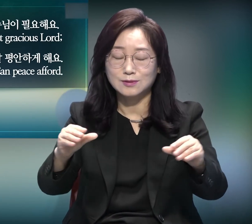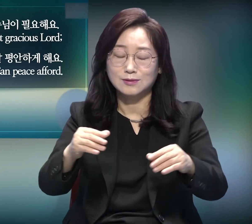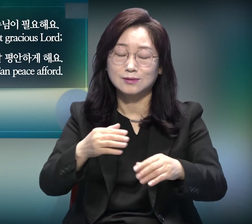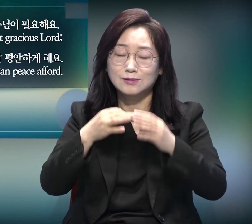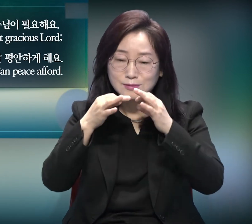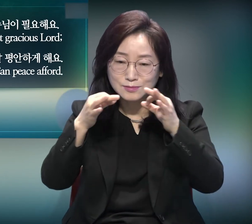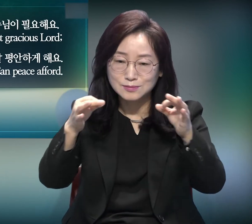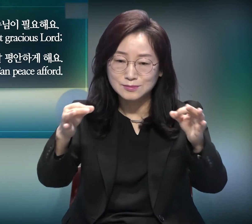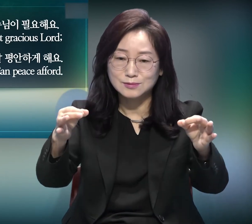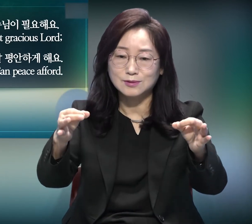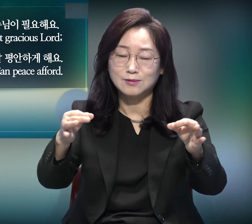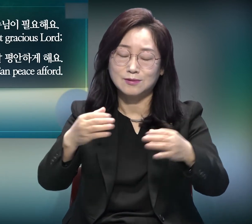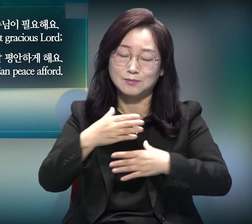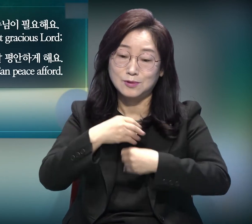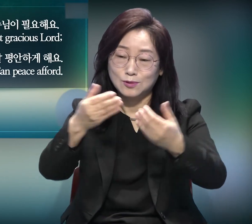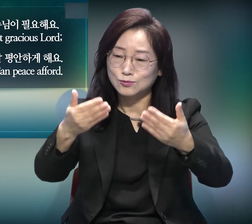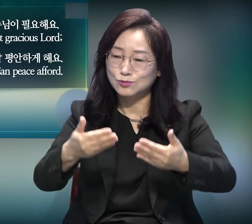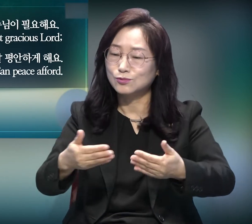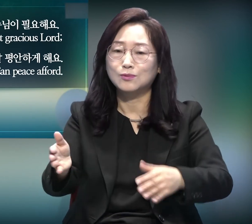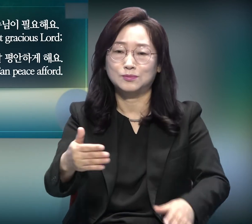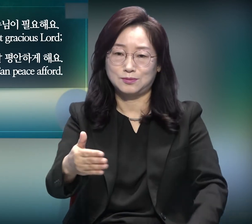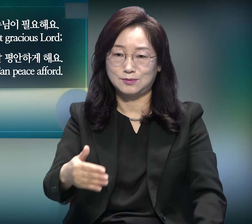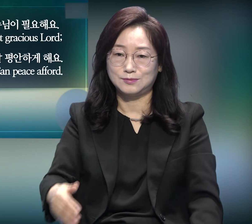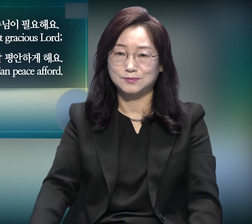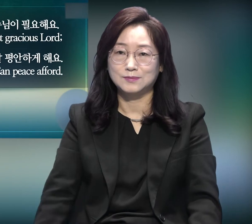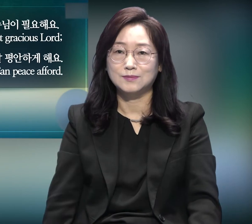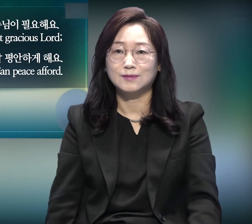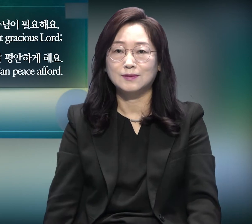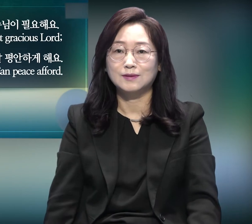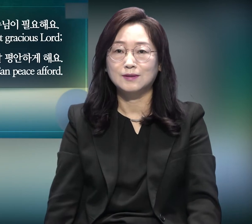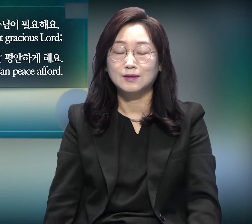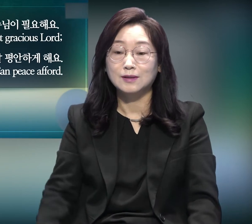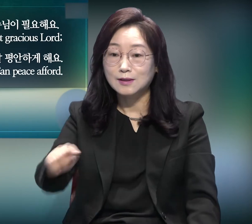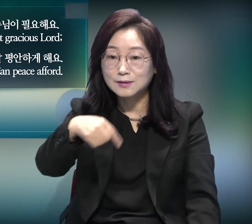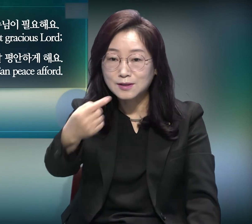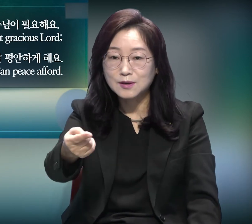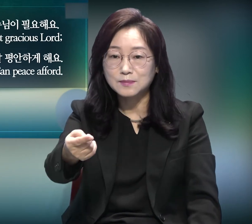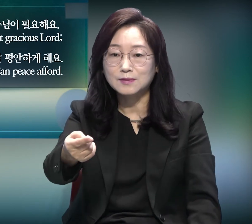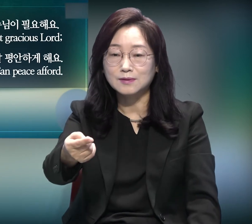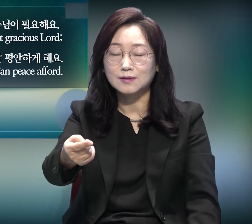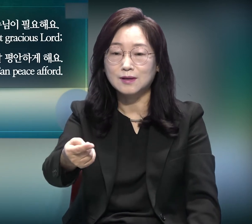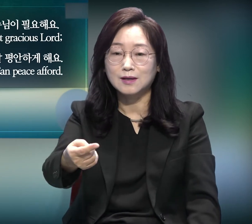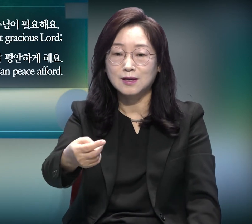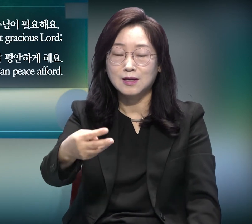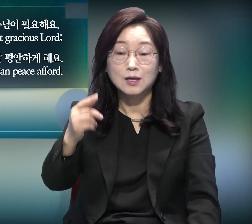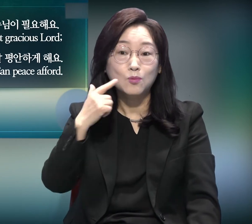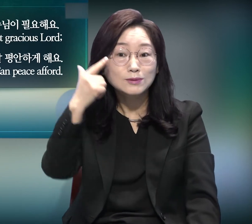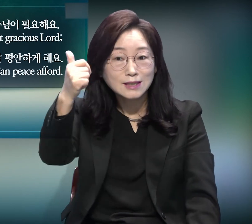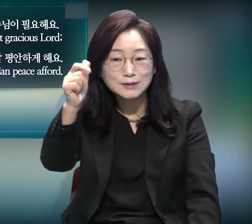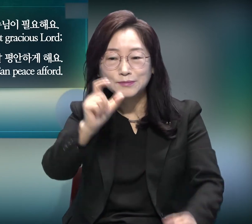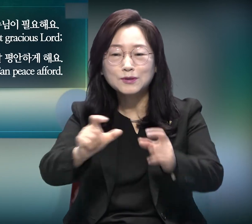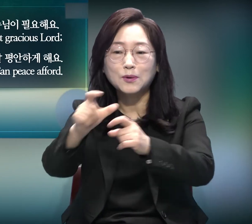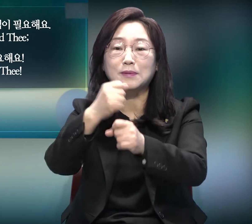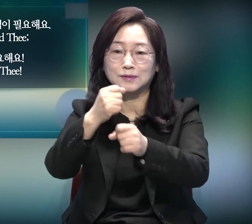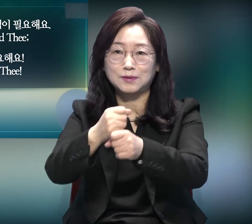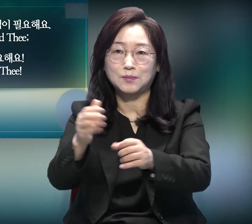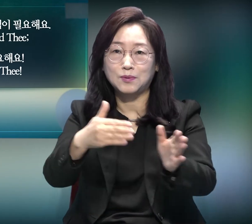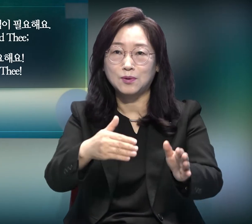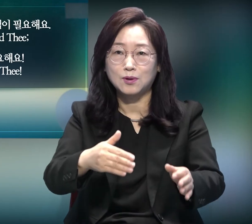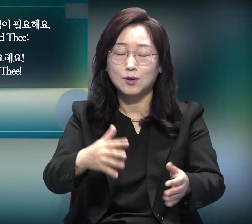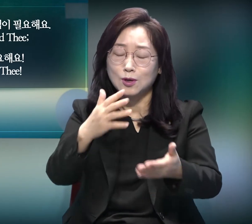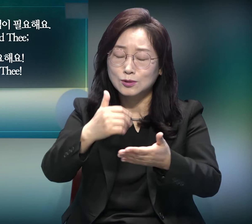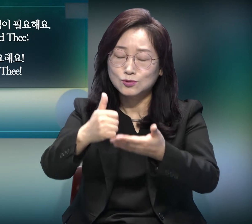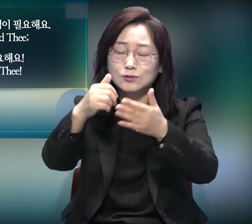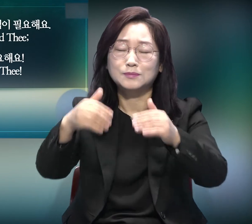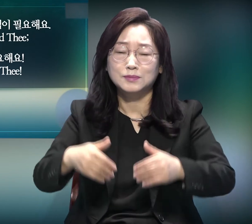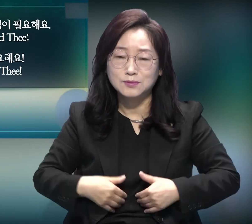하는 것이 없습니다. 이 뒷부분은 그 롤리 목사님 붙인 것입니다. I need, oh I need.